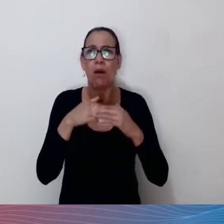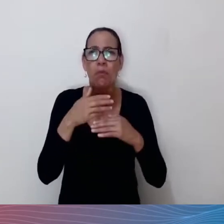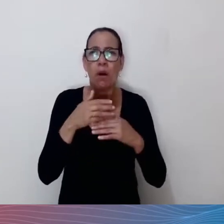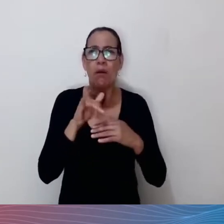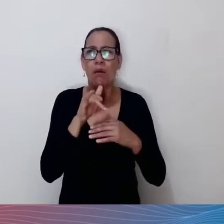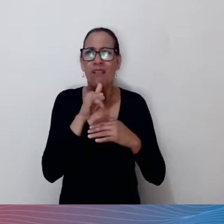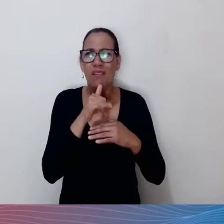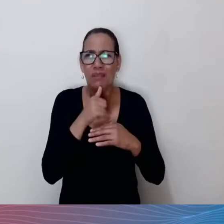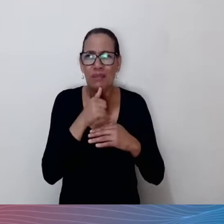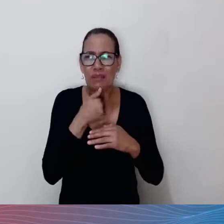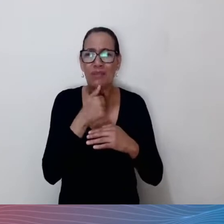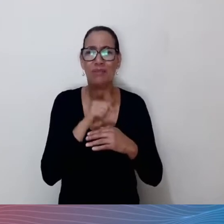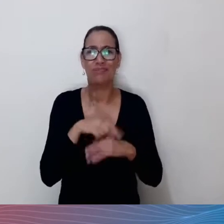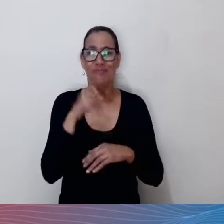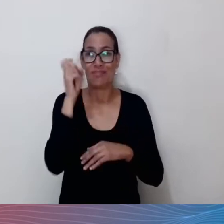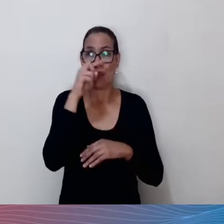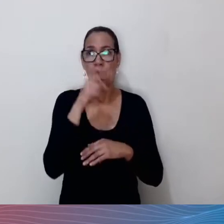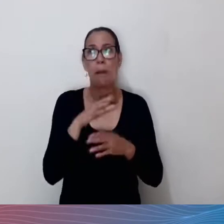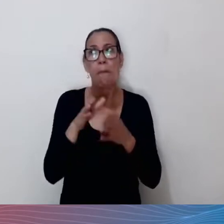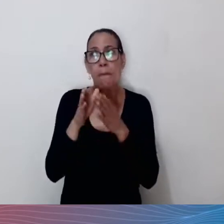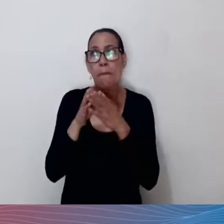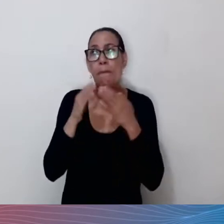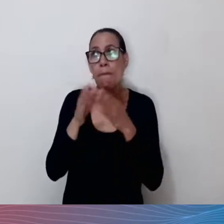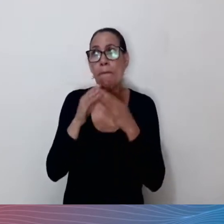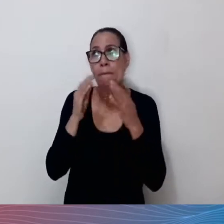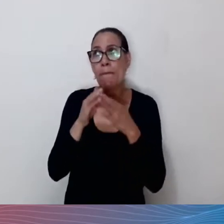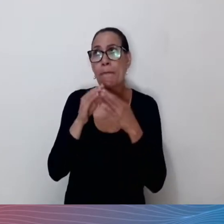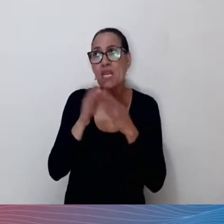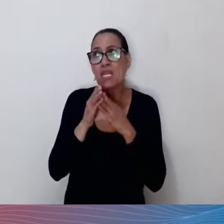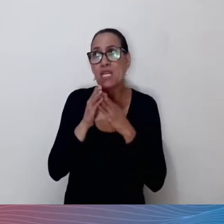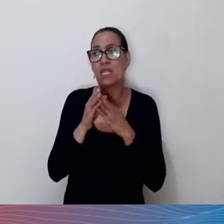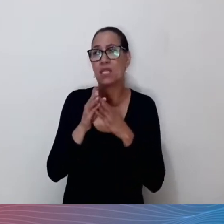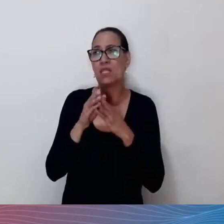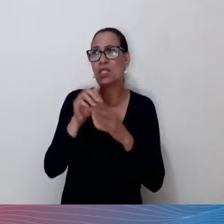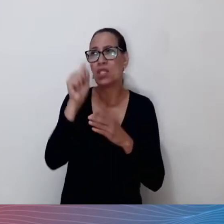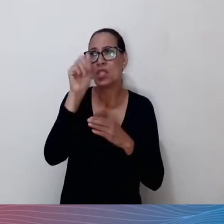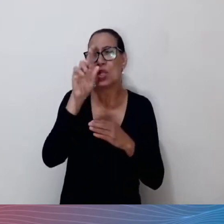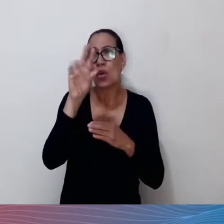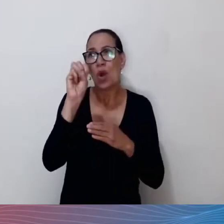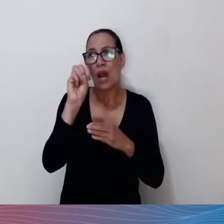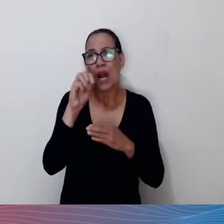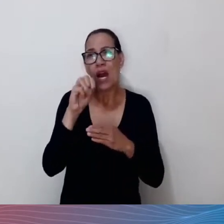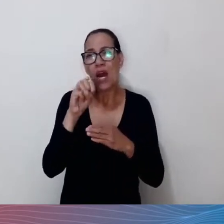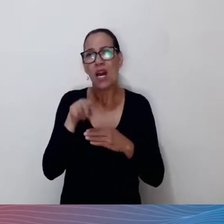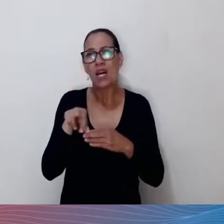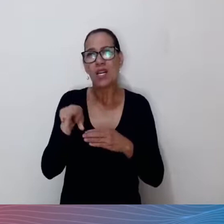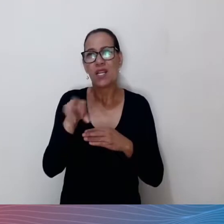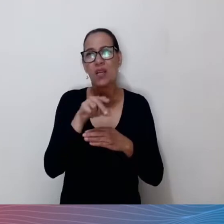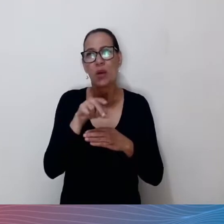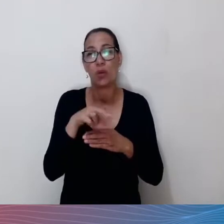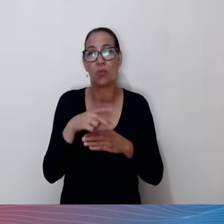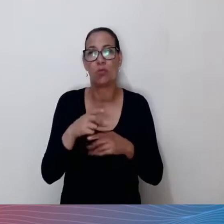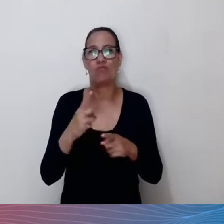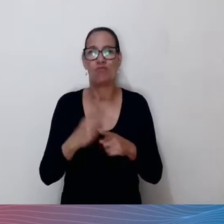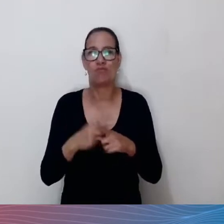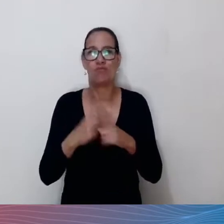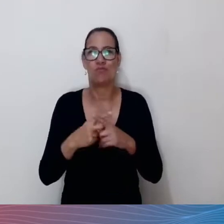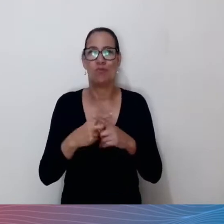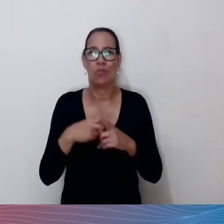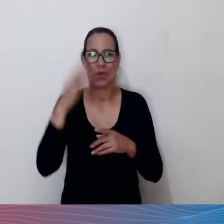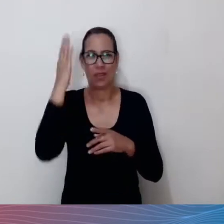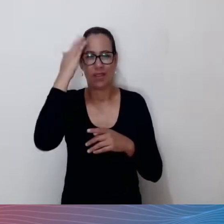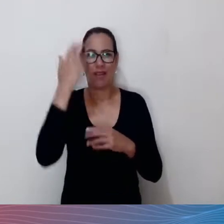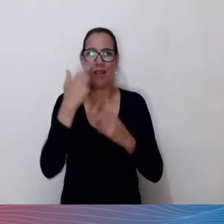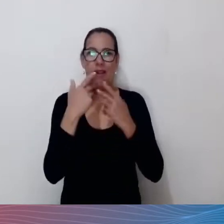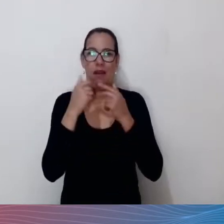deu o seu irmão Arão por sua boca. Então Arão tinha eloquência, mas Arão falava aquilo que